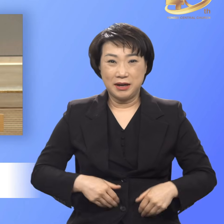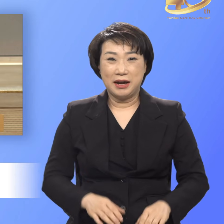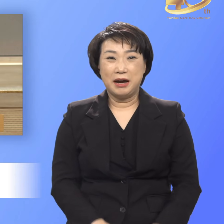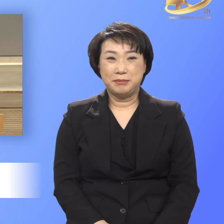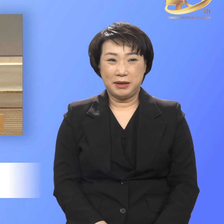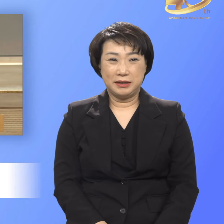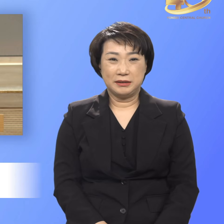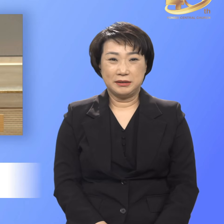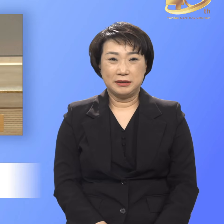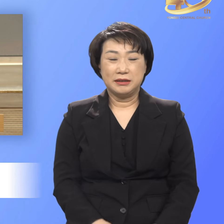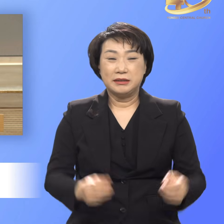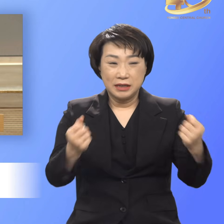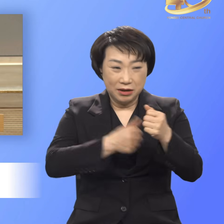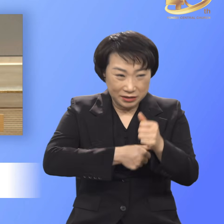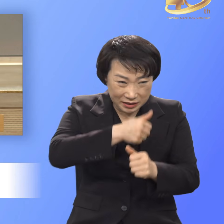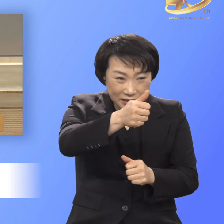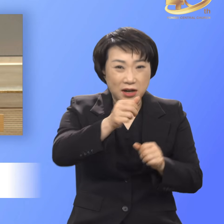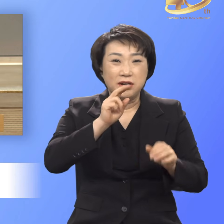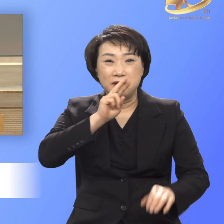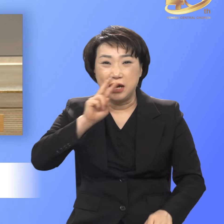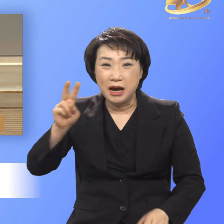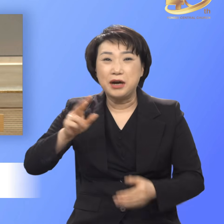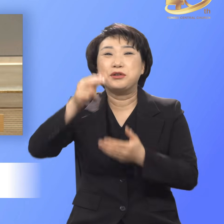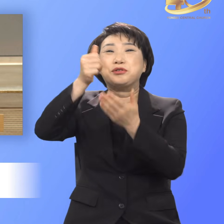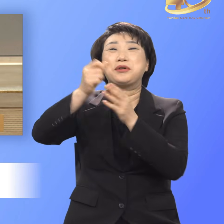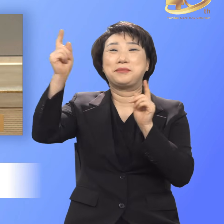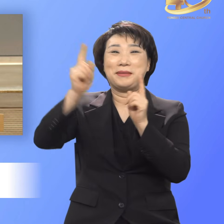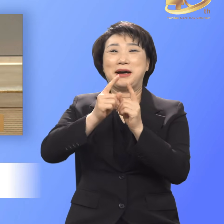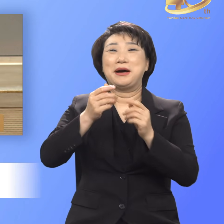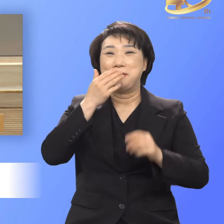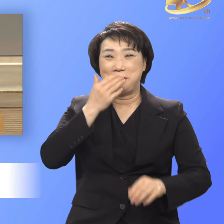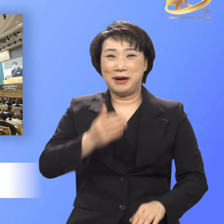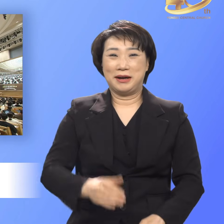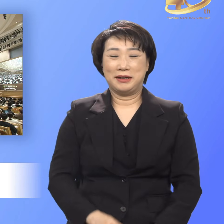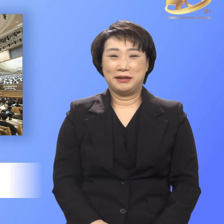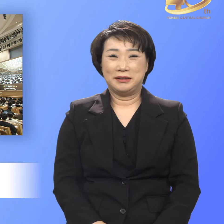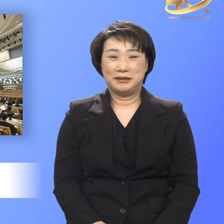입어. 싸워서 이겨야 주님 앞에 설 수 있어.